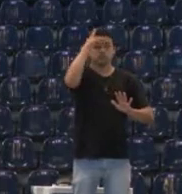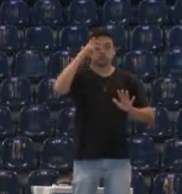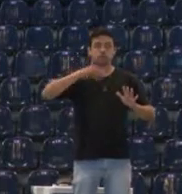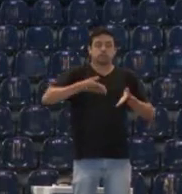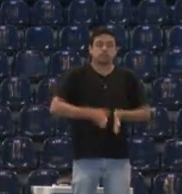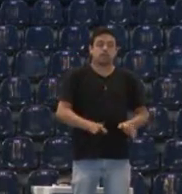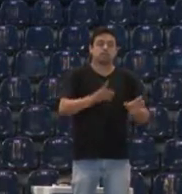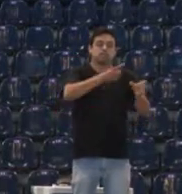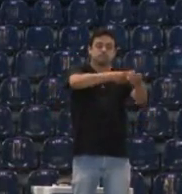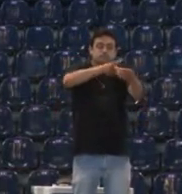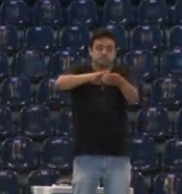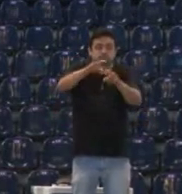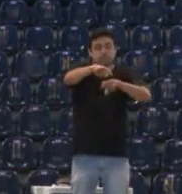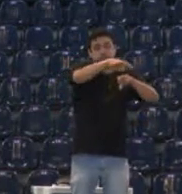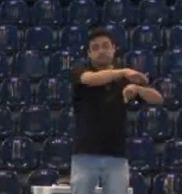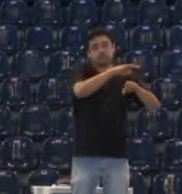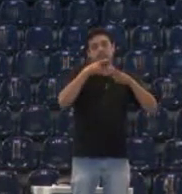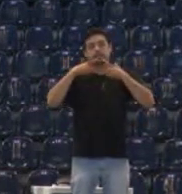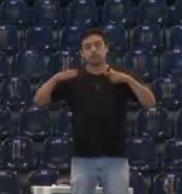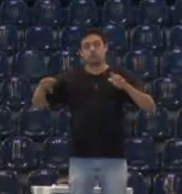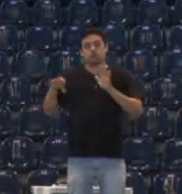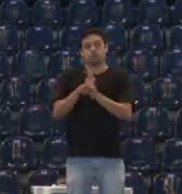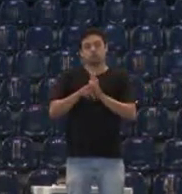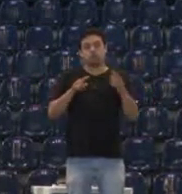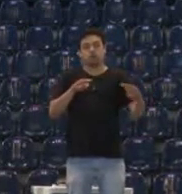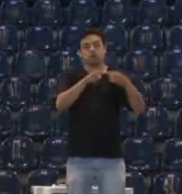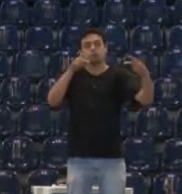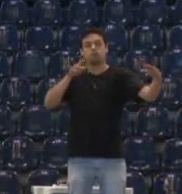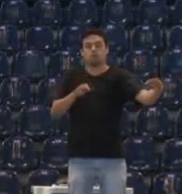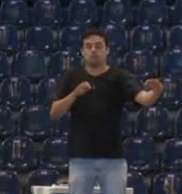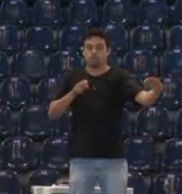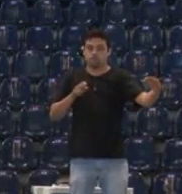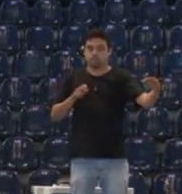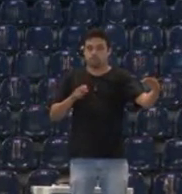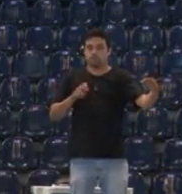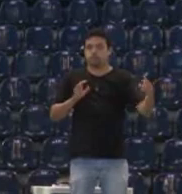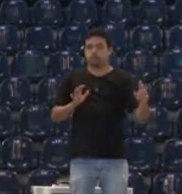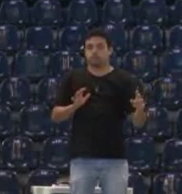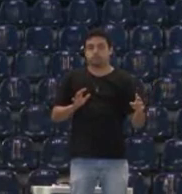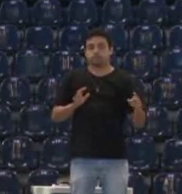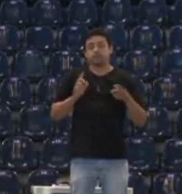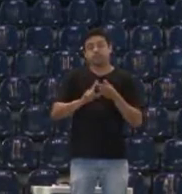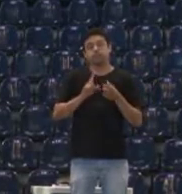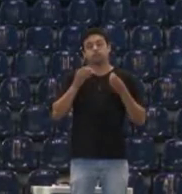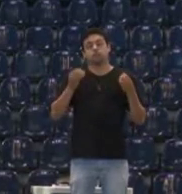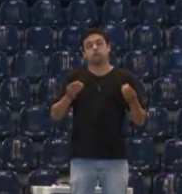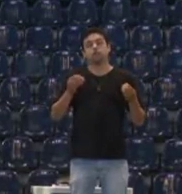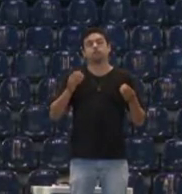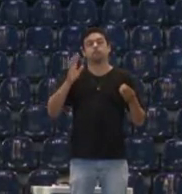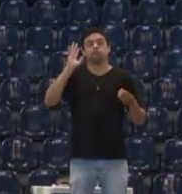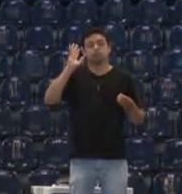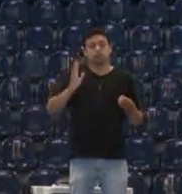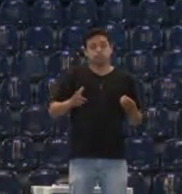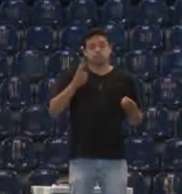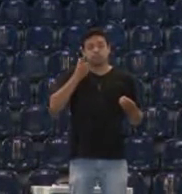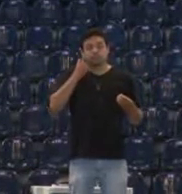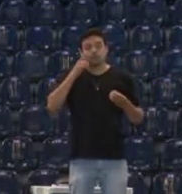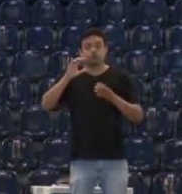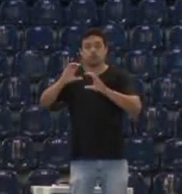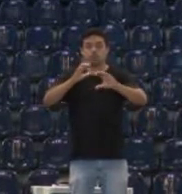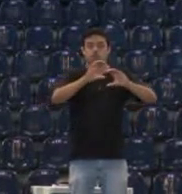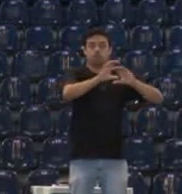usando portanto a linguagem dele como receptor ea situação de